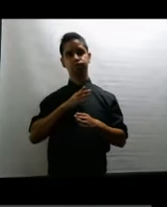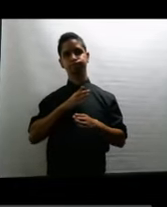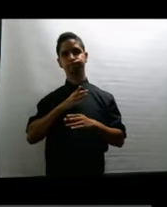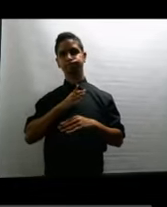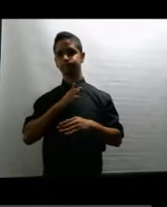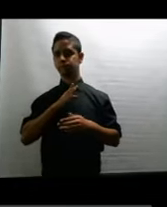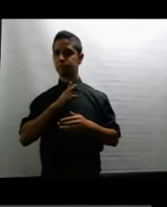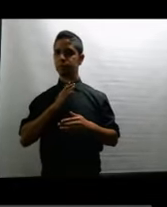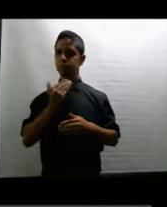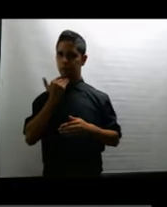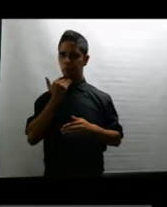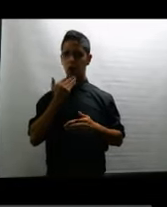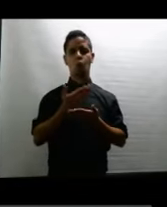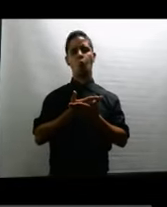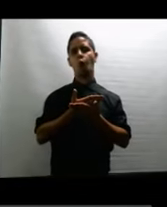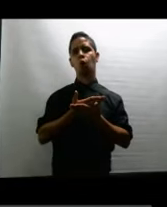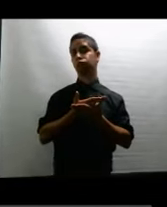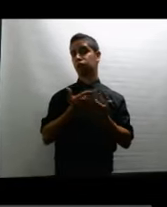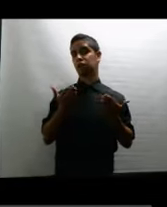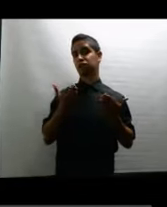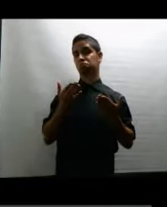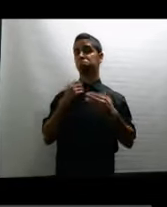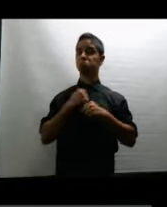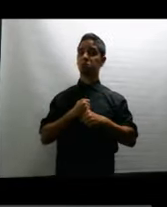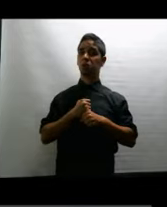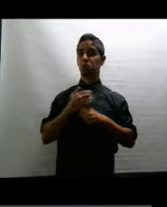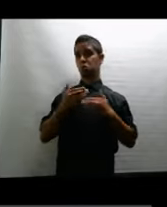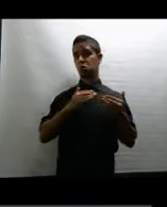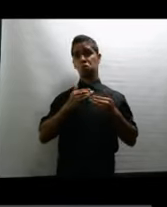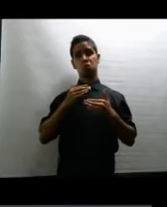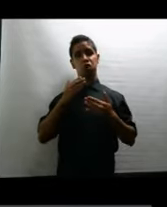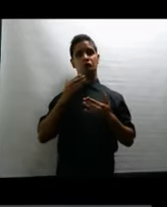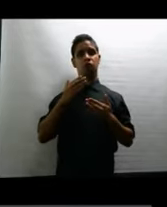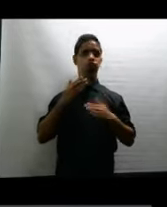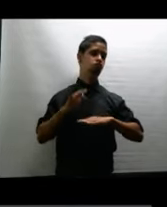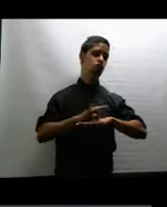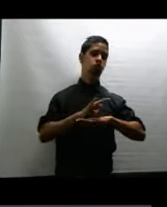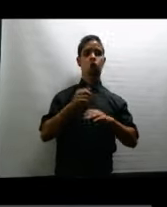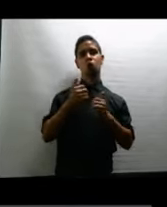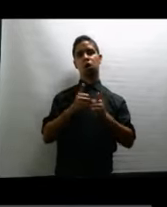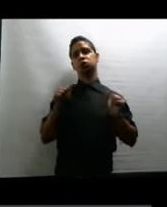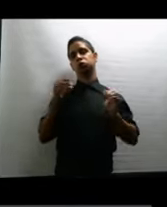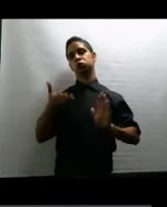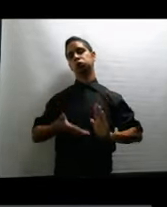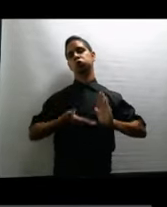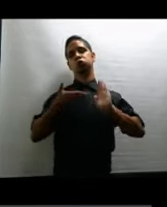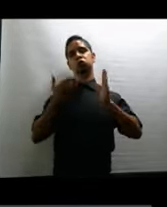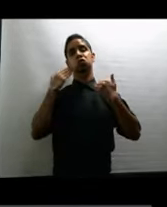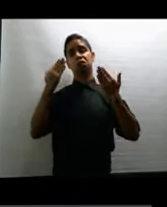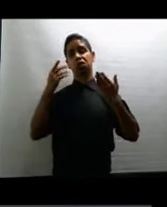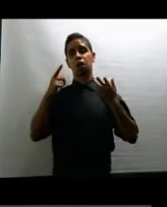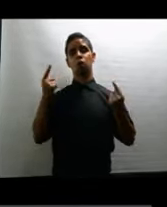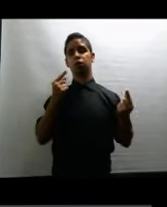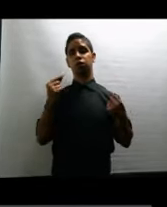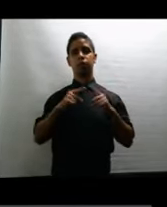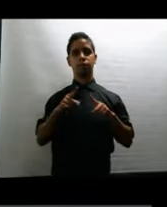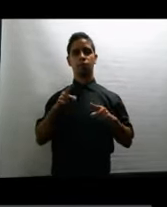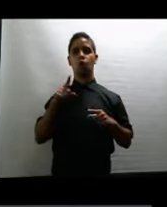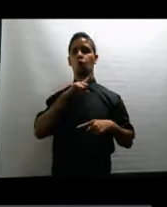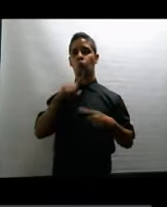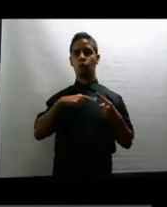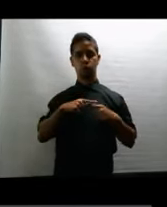algo hará. Haremos. Así claro. Sea una función, así la regalemos o lo que sea. O sea, hagamos una fiesta, algo vamos a hacer. Pero ya eso es en el